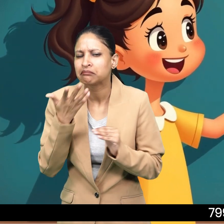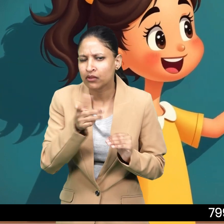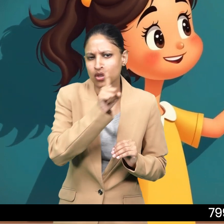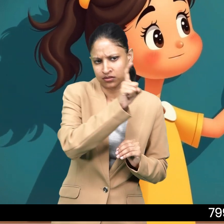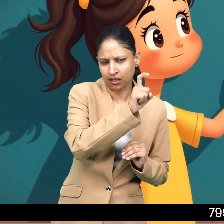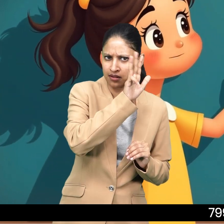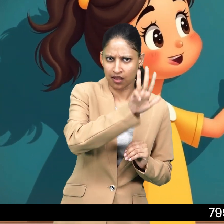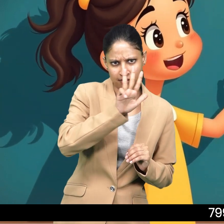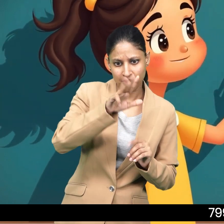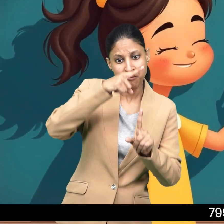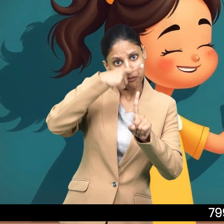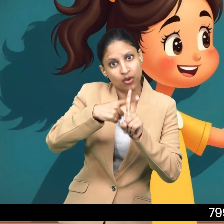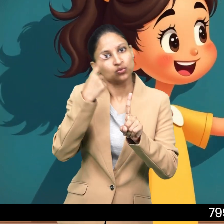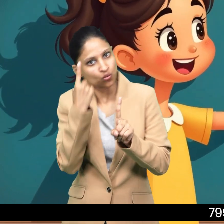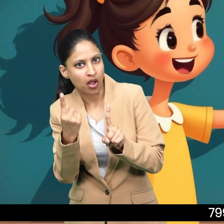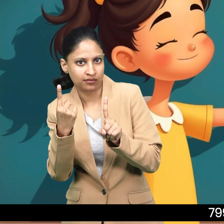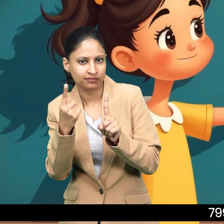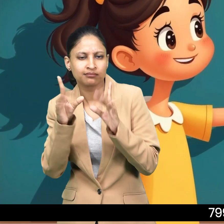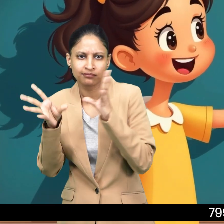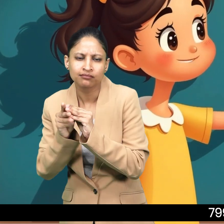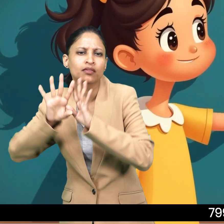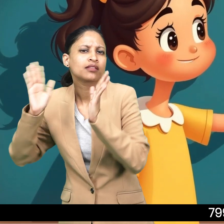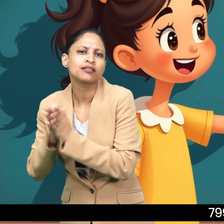799 अधिक 1 बरोबर 800.